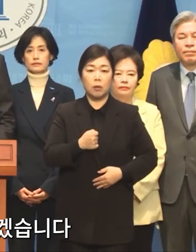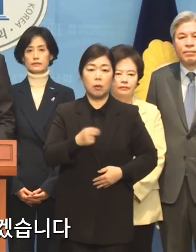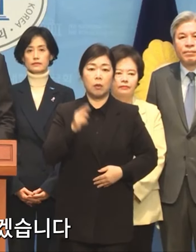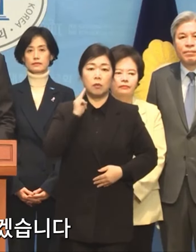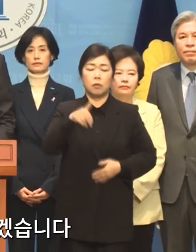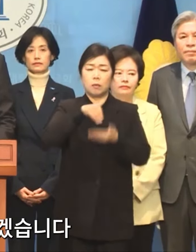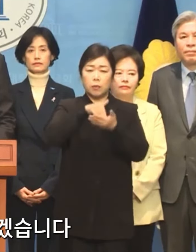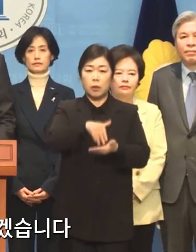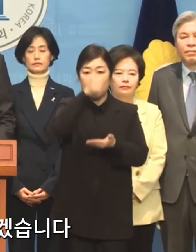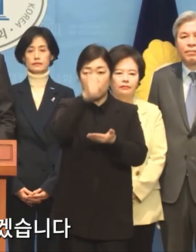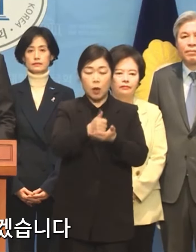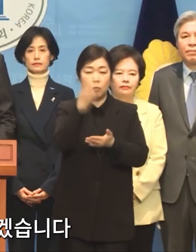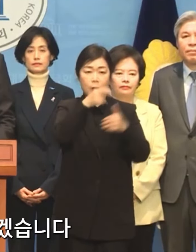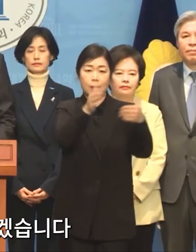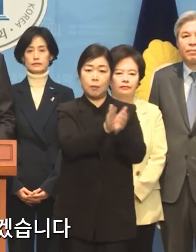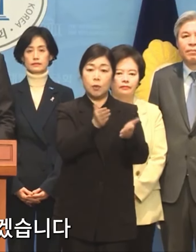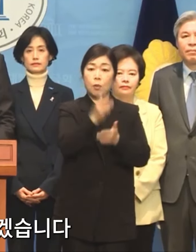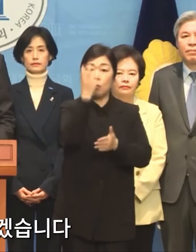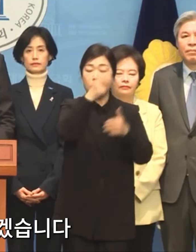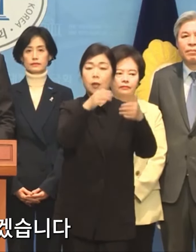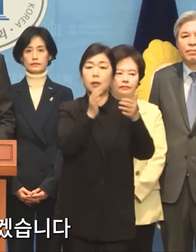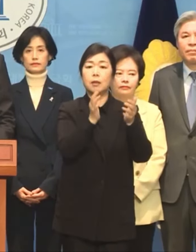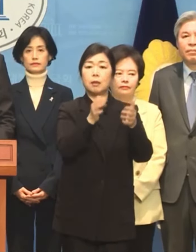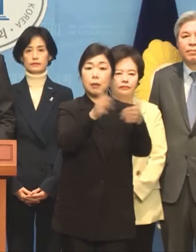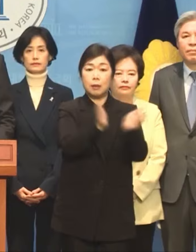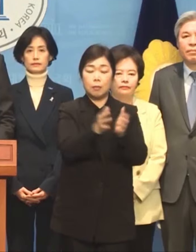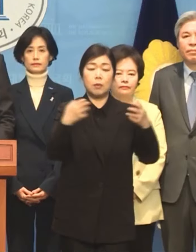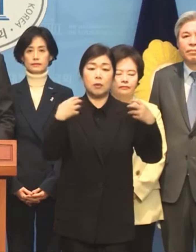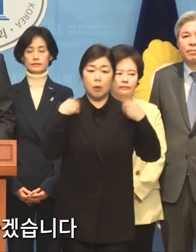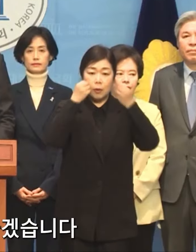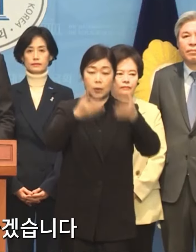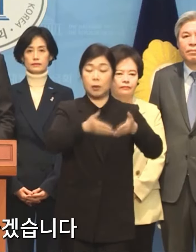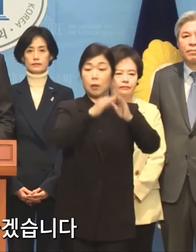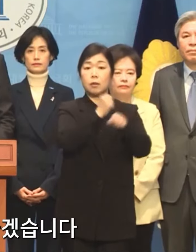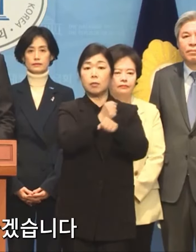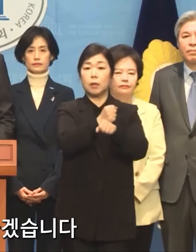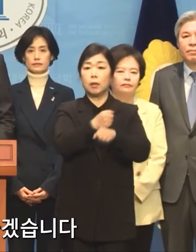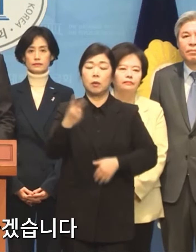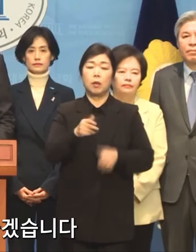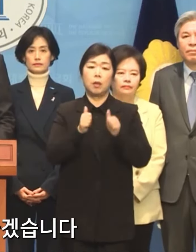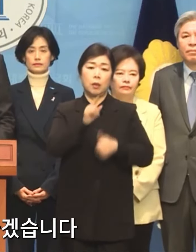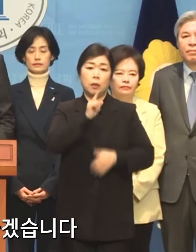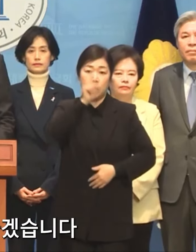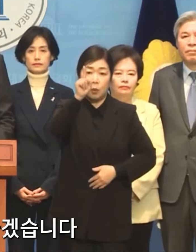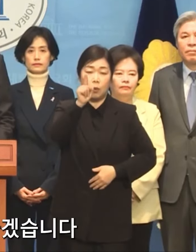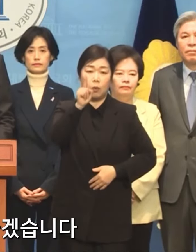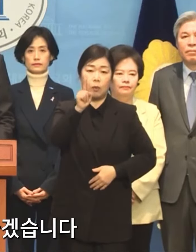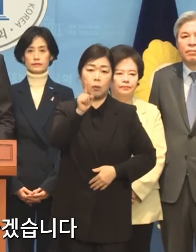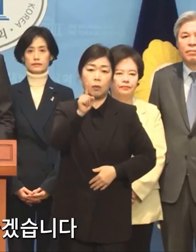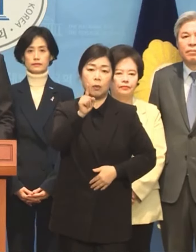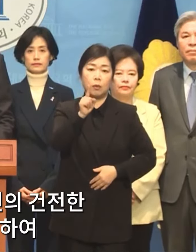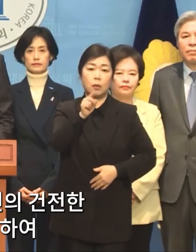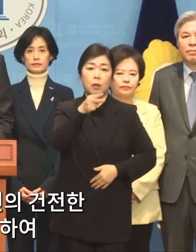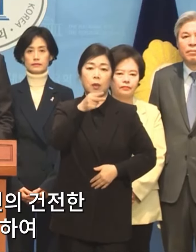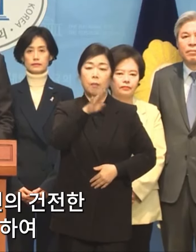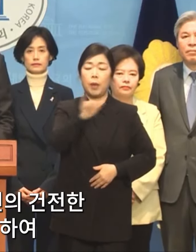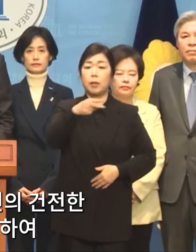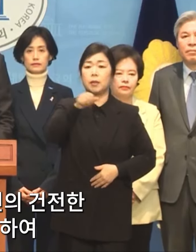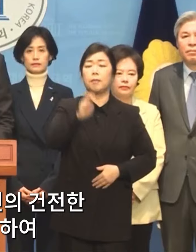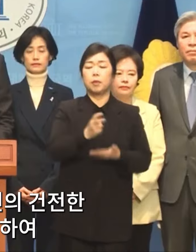비롯한 전문 수사청 설치하겠습니다 그리고 기소 배심제 도입하겠습니다